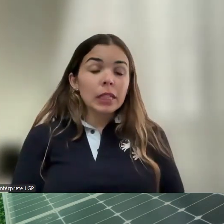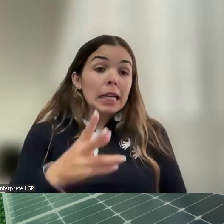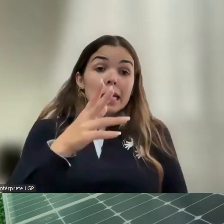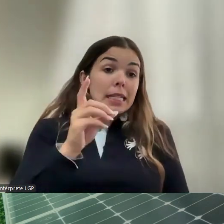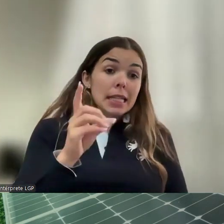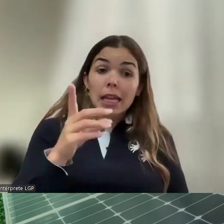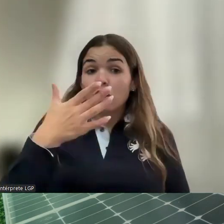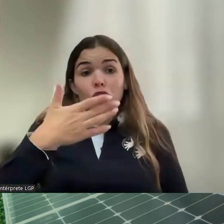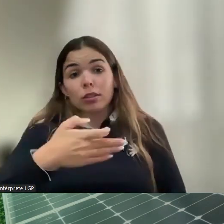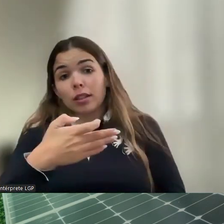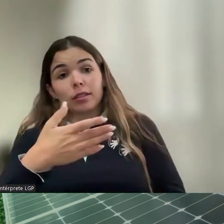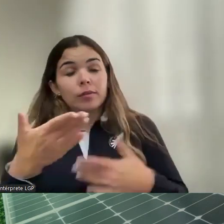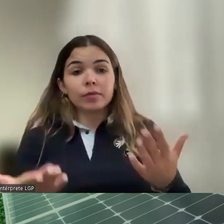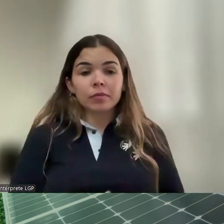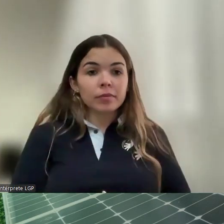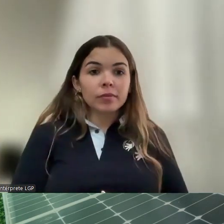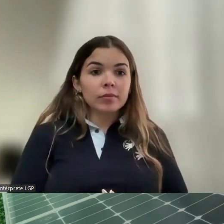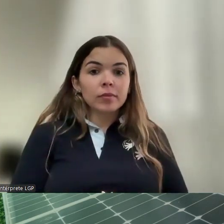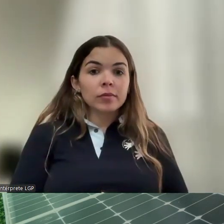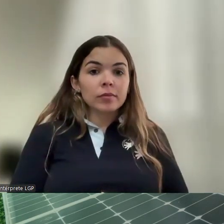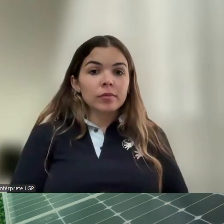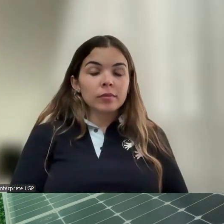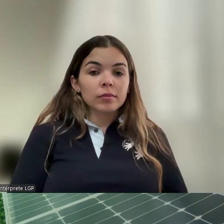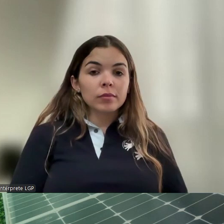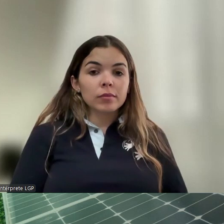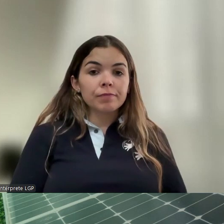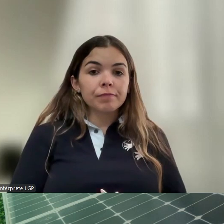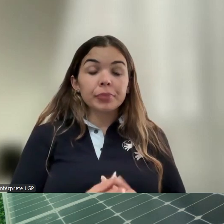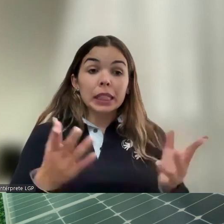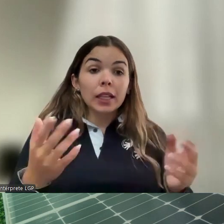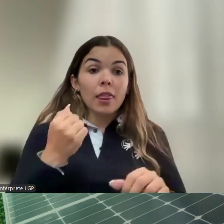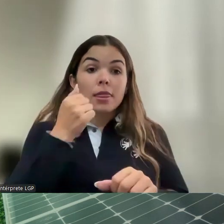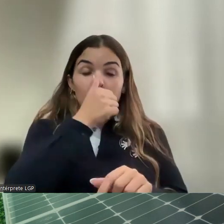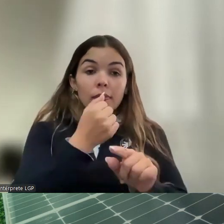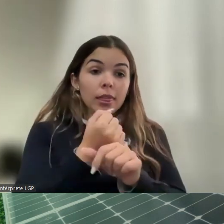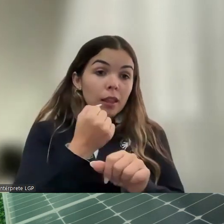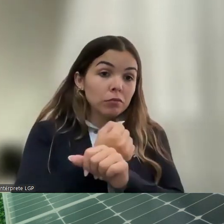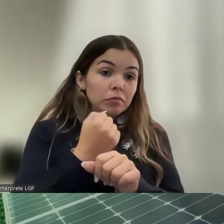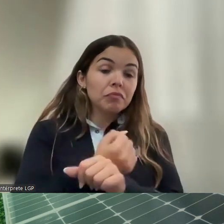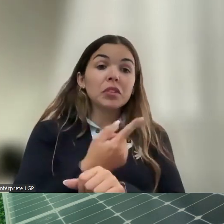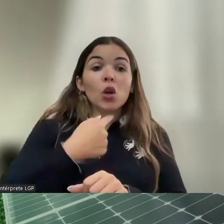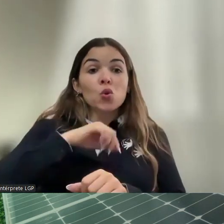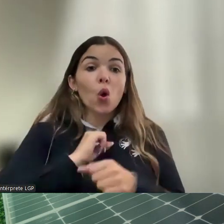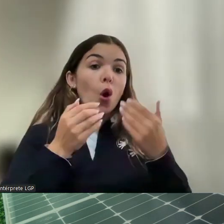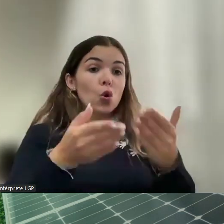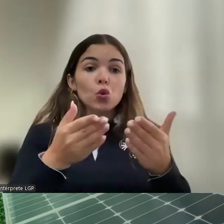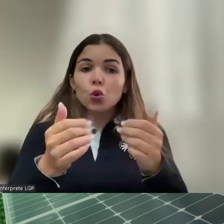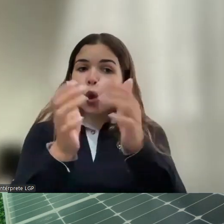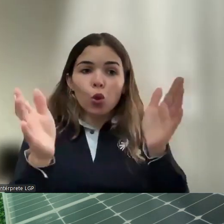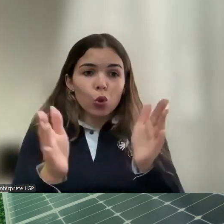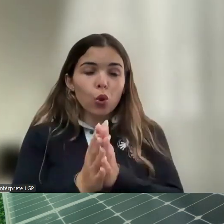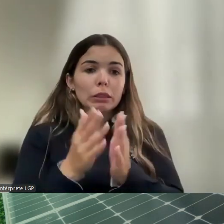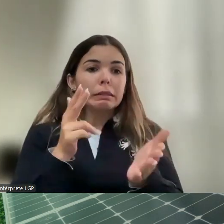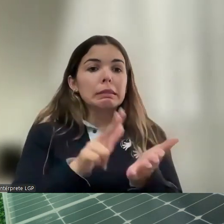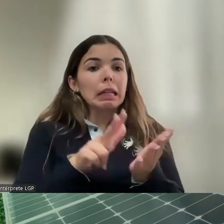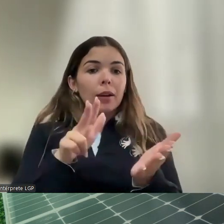16, 17. No fundo, a nossa atividade acaba por contribuir para todos eles. Maria